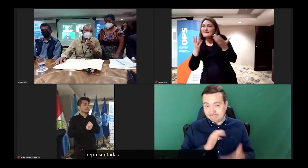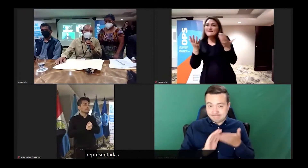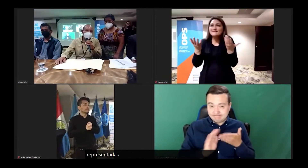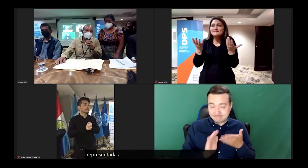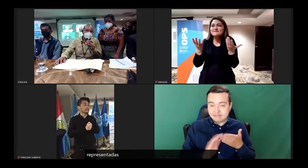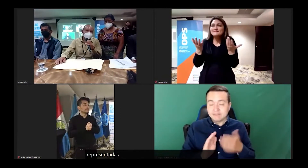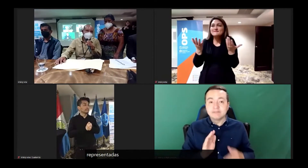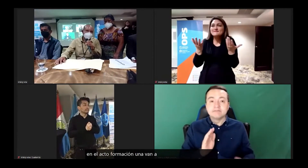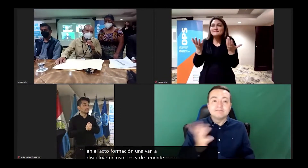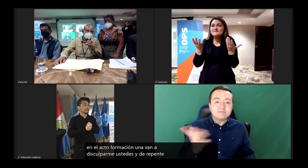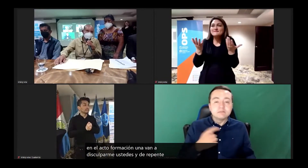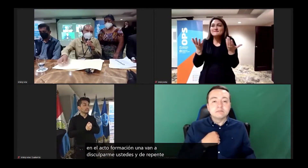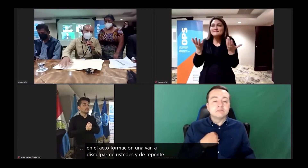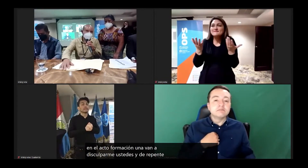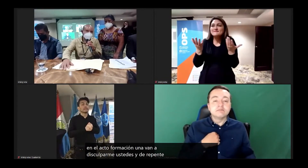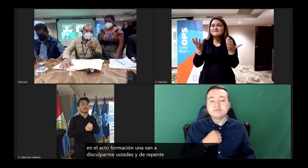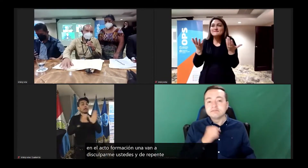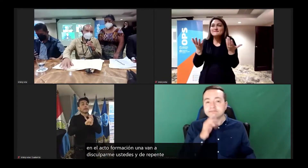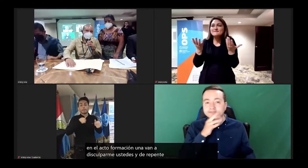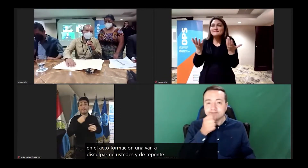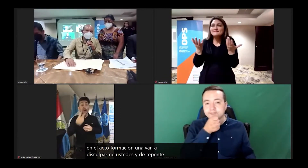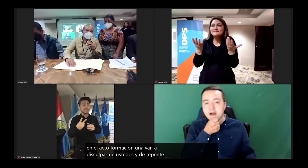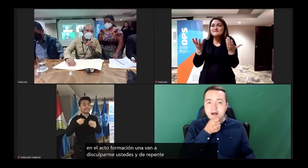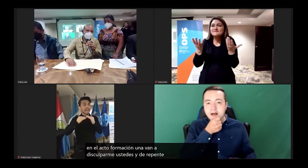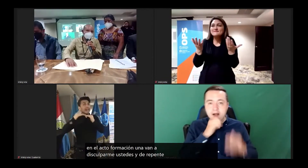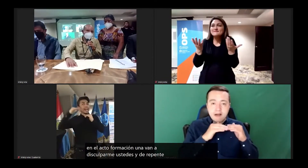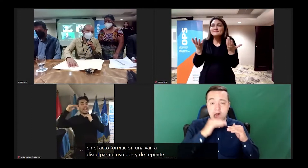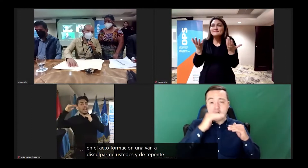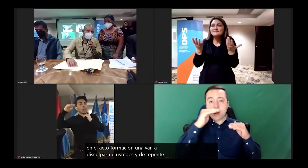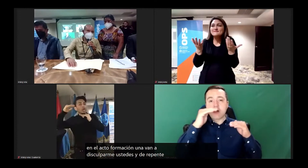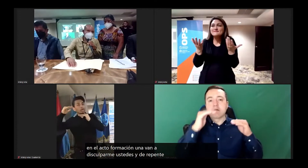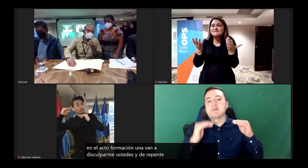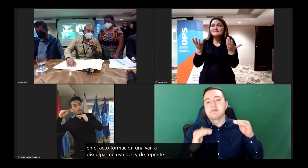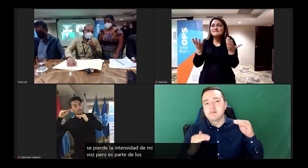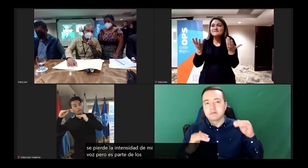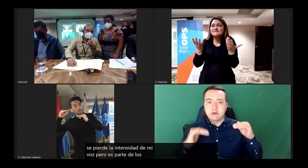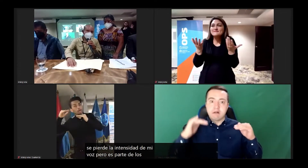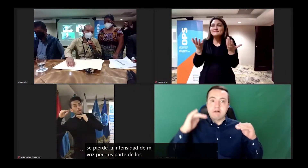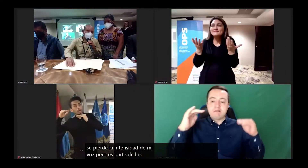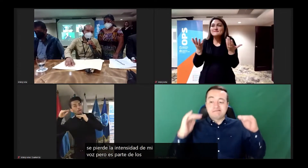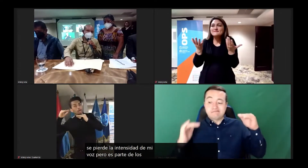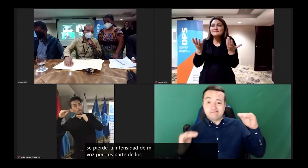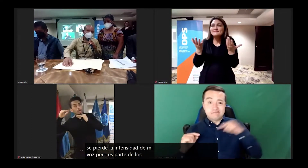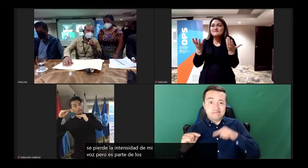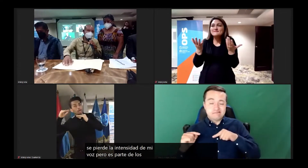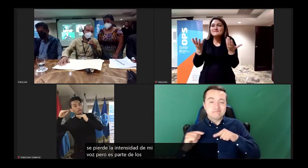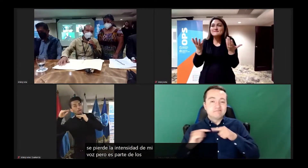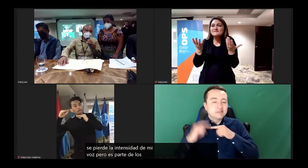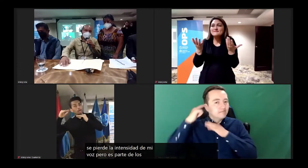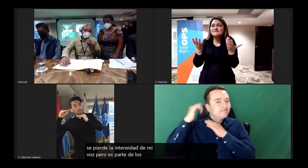la intensidad de mi voz, pero es parte de los inconvenientes que me provoca las bajas